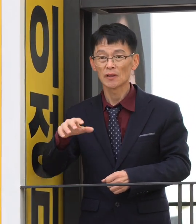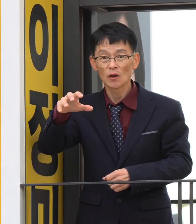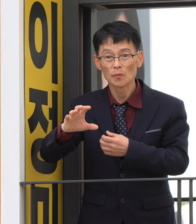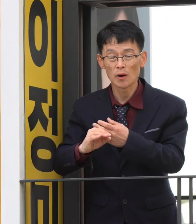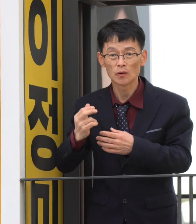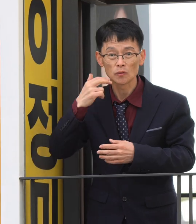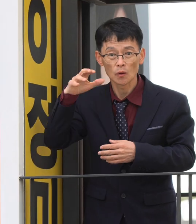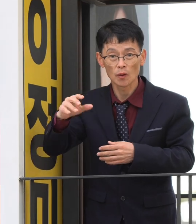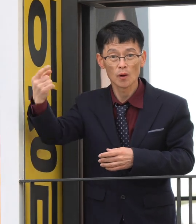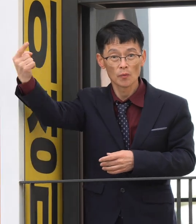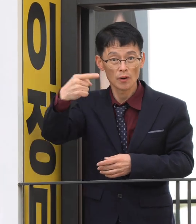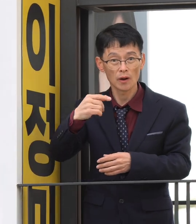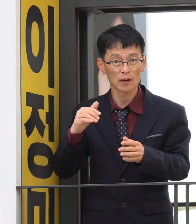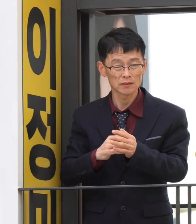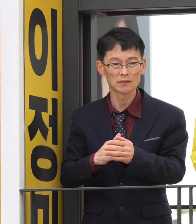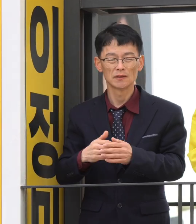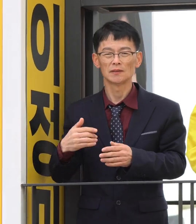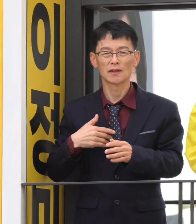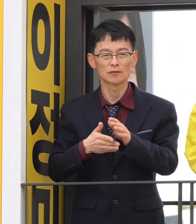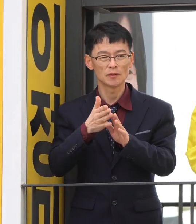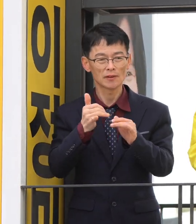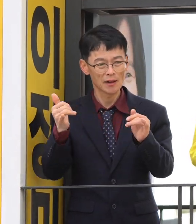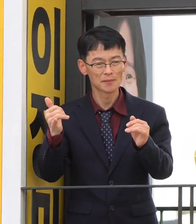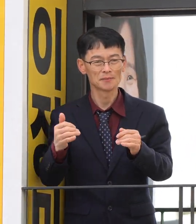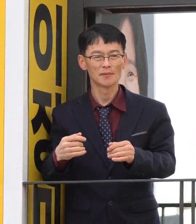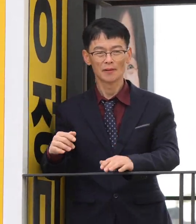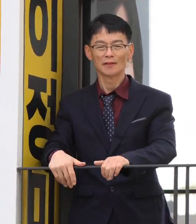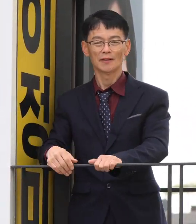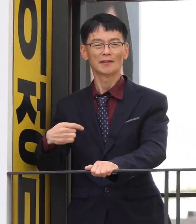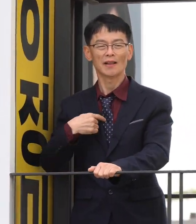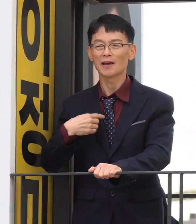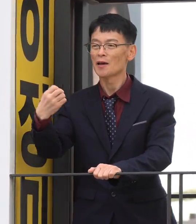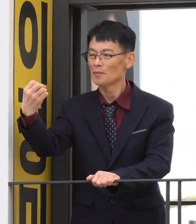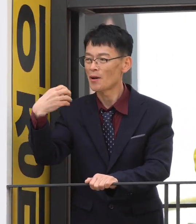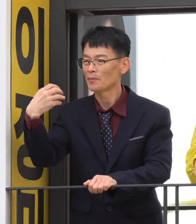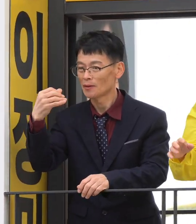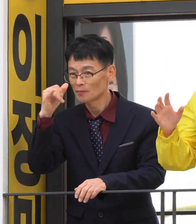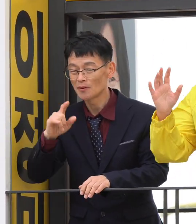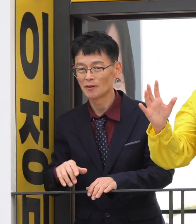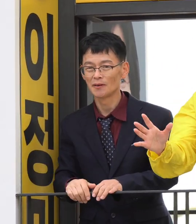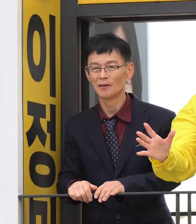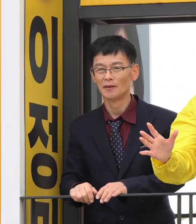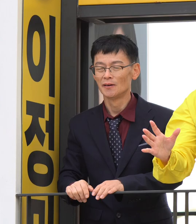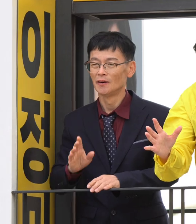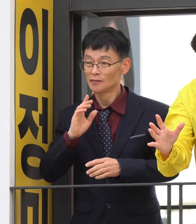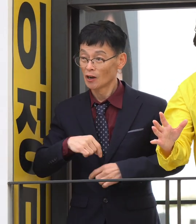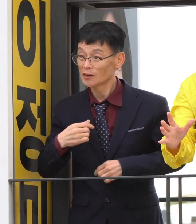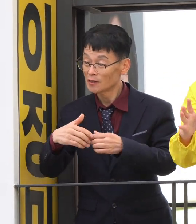이곳 송도에 내려와서 우리 주민들이 저에게 다 그 얘기를 했습니다.